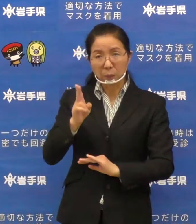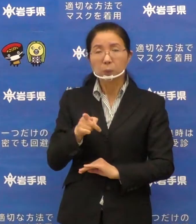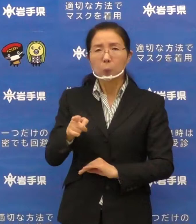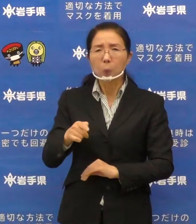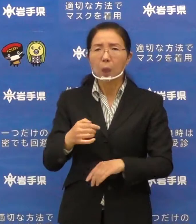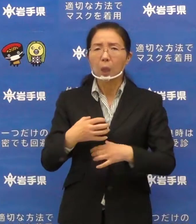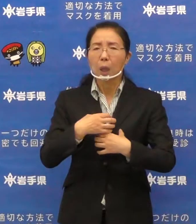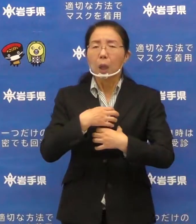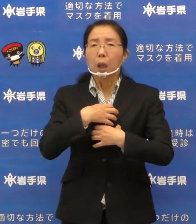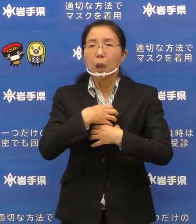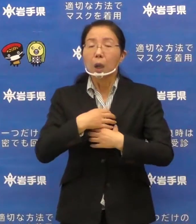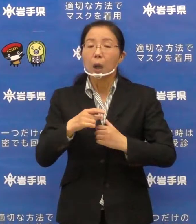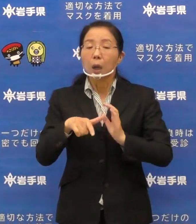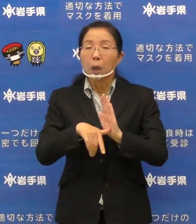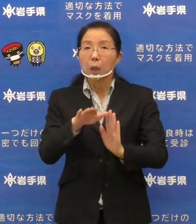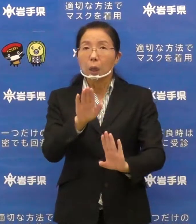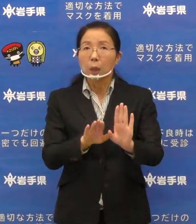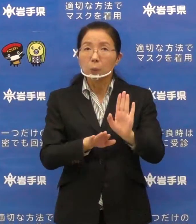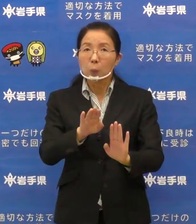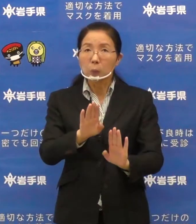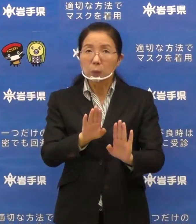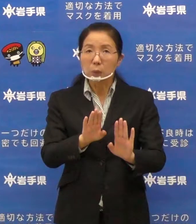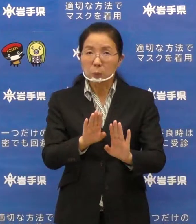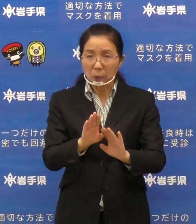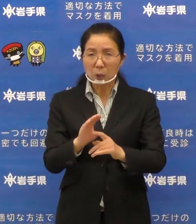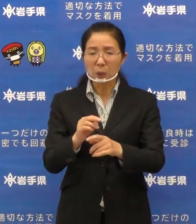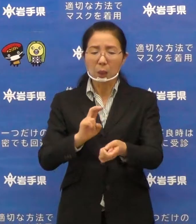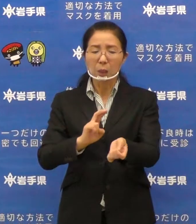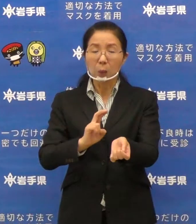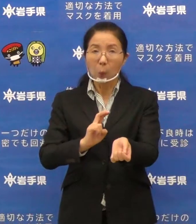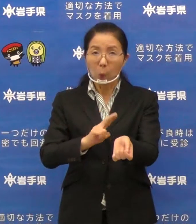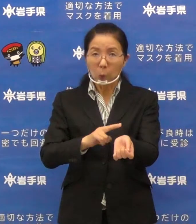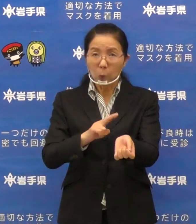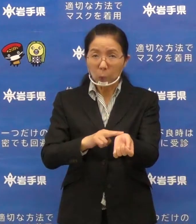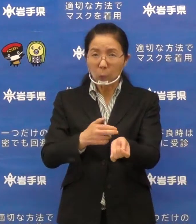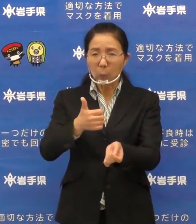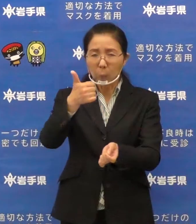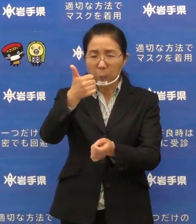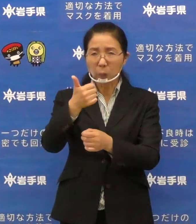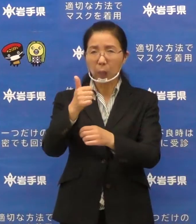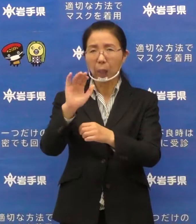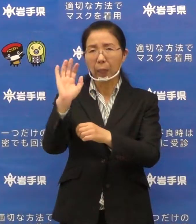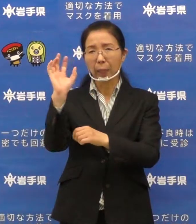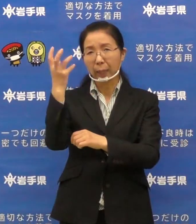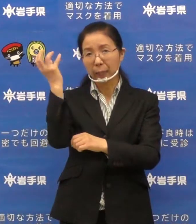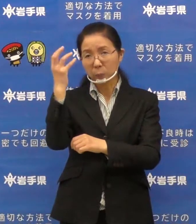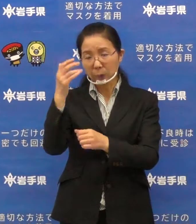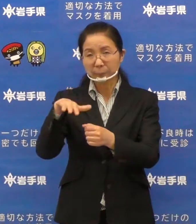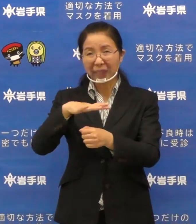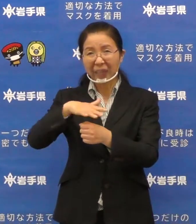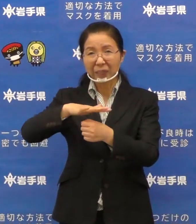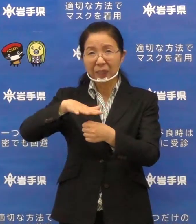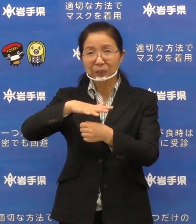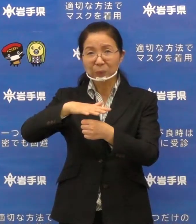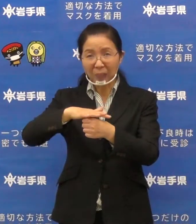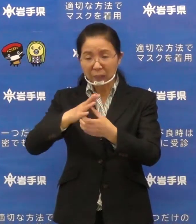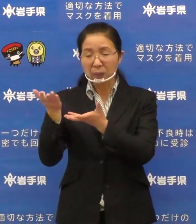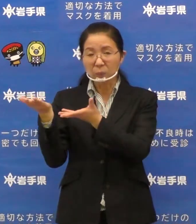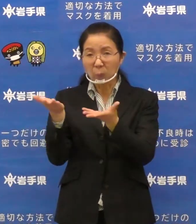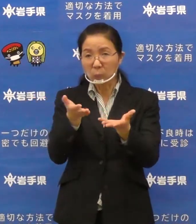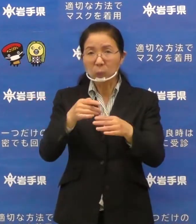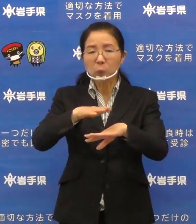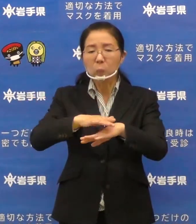変な事態などに備えて今後ドクターヘリをさらに何かこう活用したりですとか、医師をなんとかうまくこう、はい、